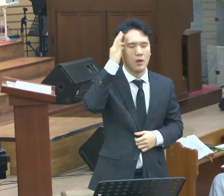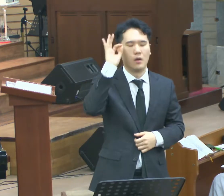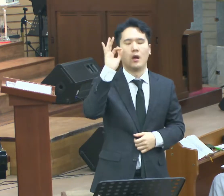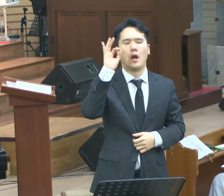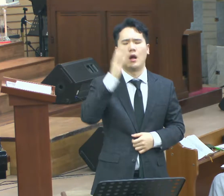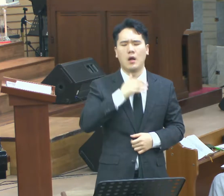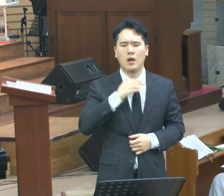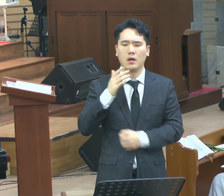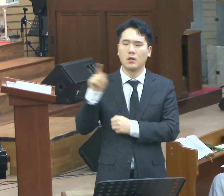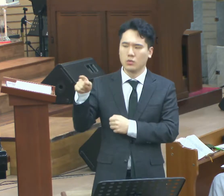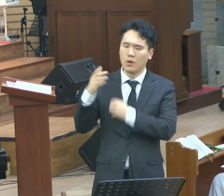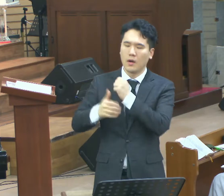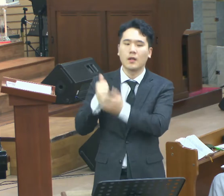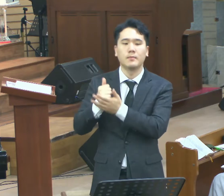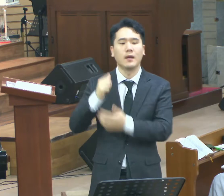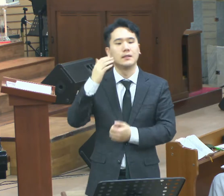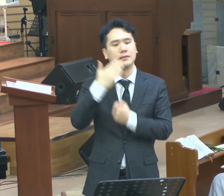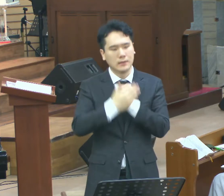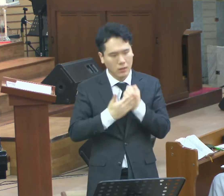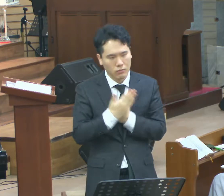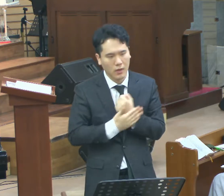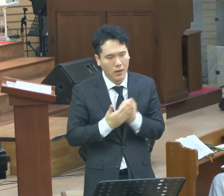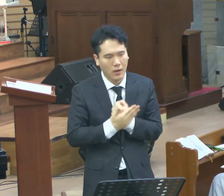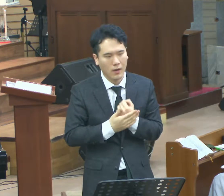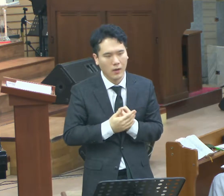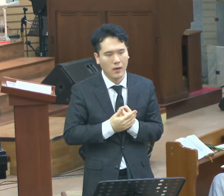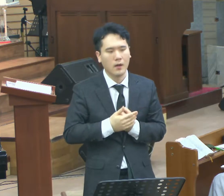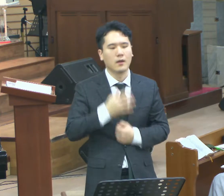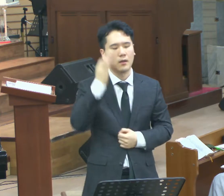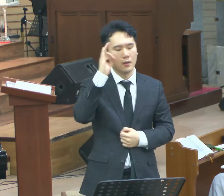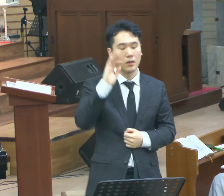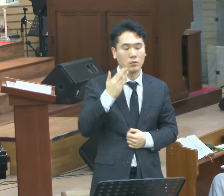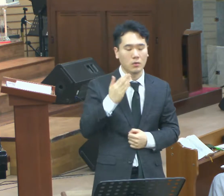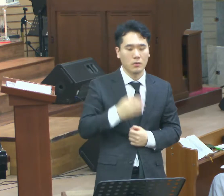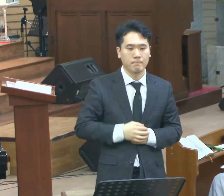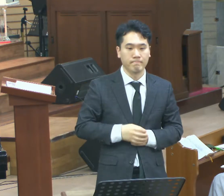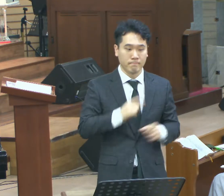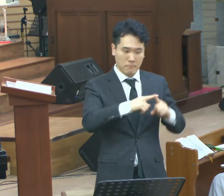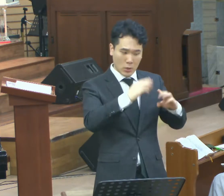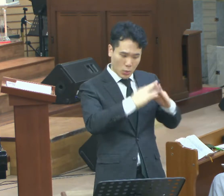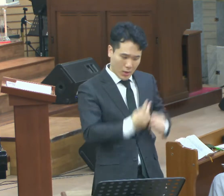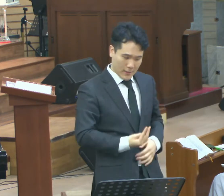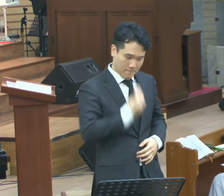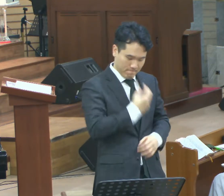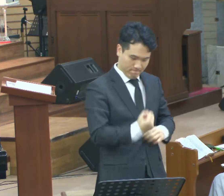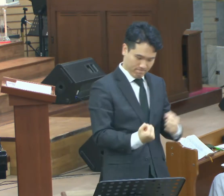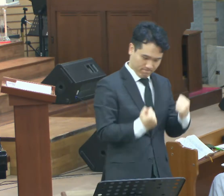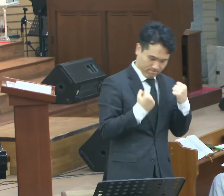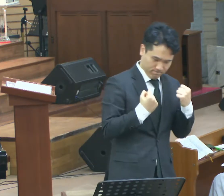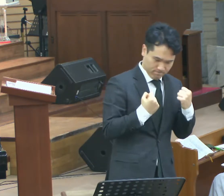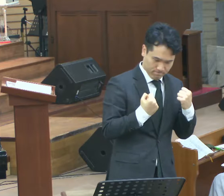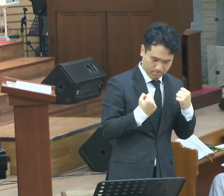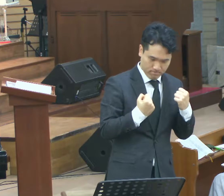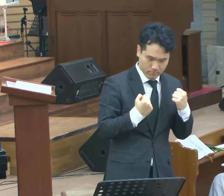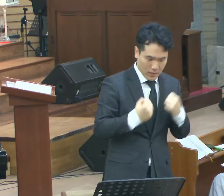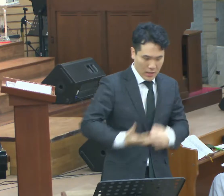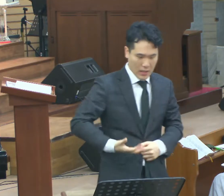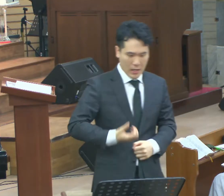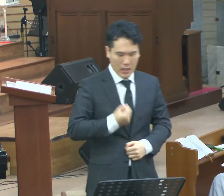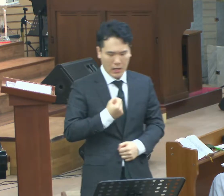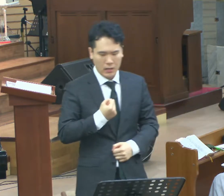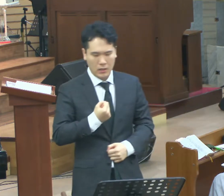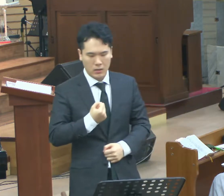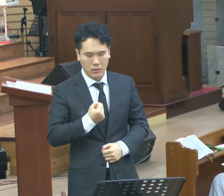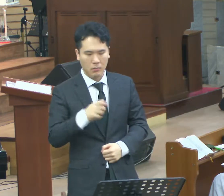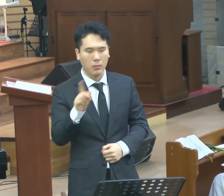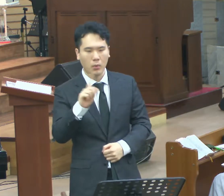교회가 생명이 있으려면요, 생명력이 있으려면 정책 회의에서 결정된 것만 해가지고는 생명력이